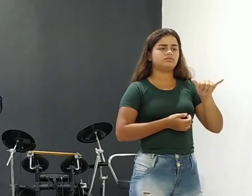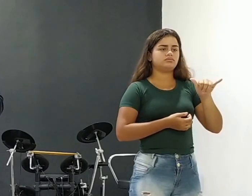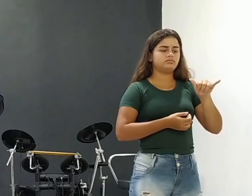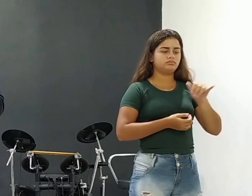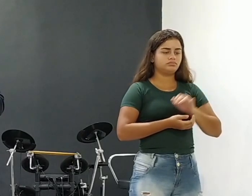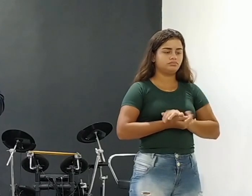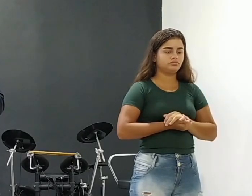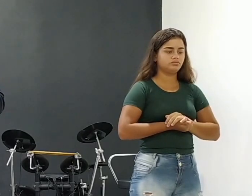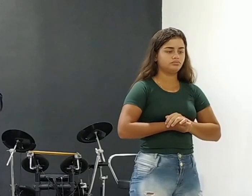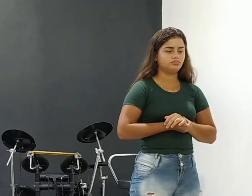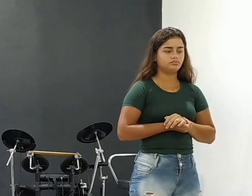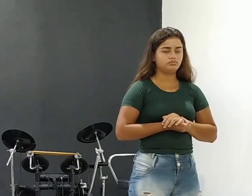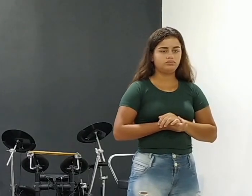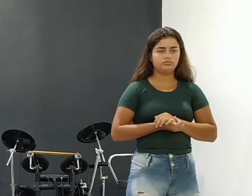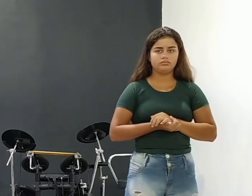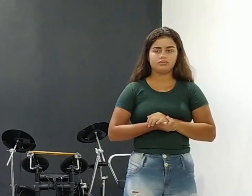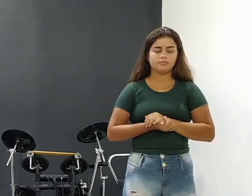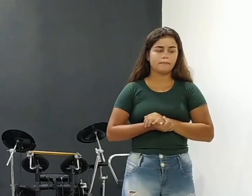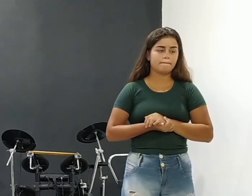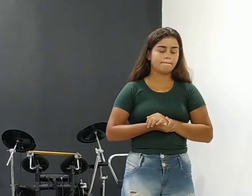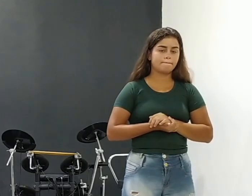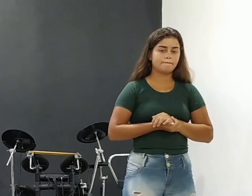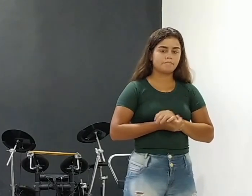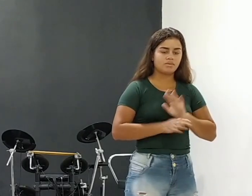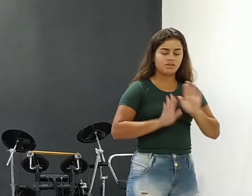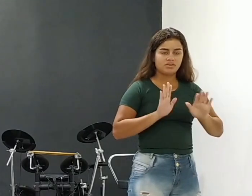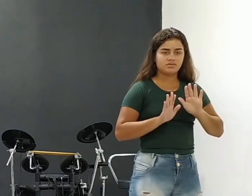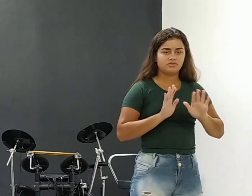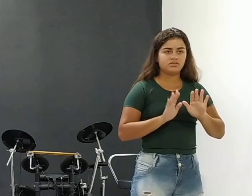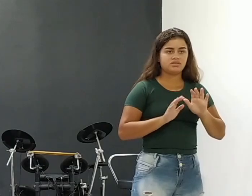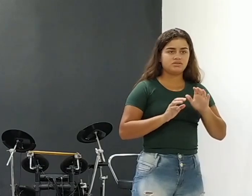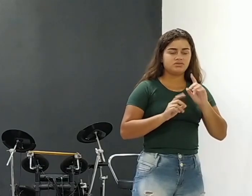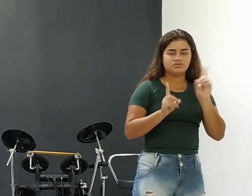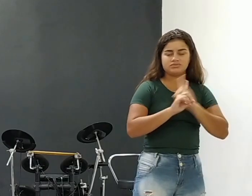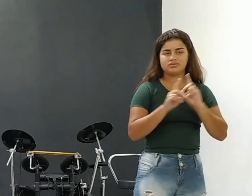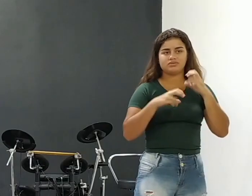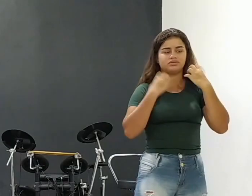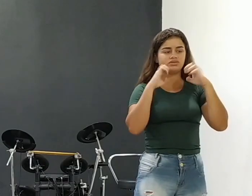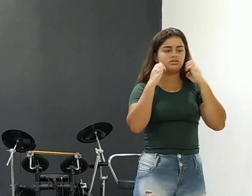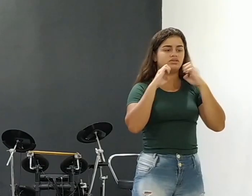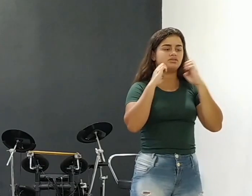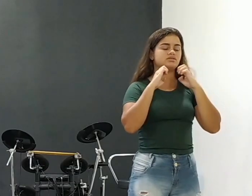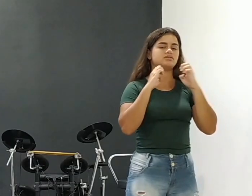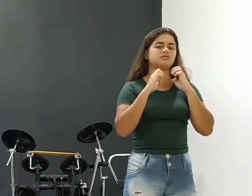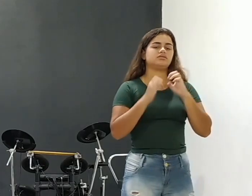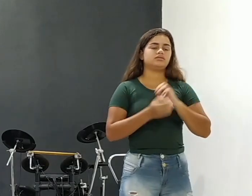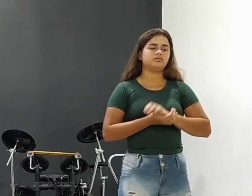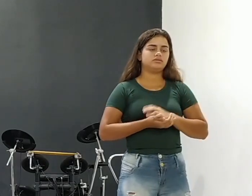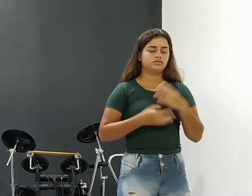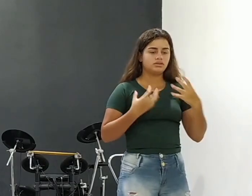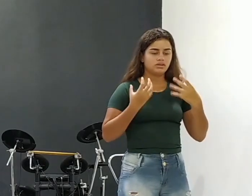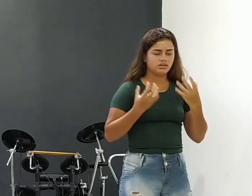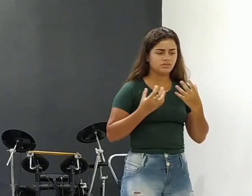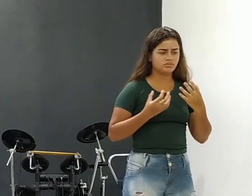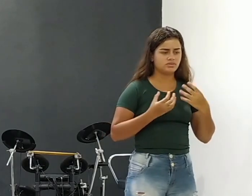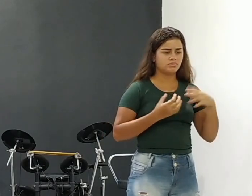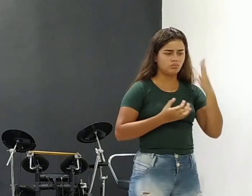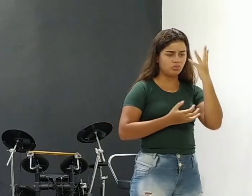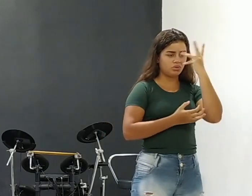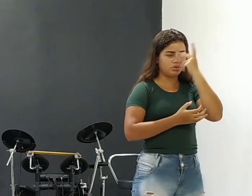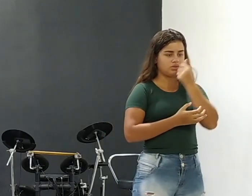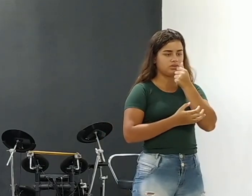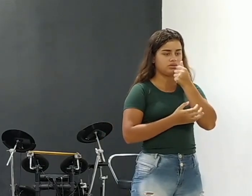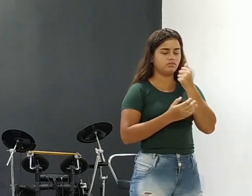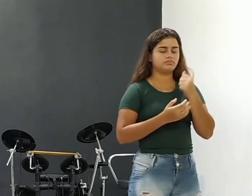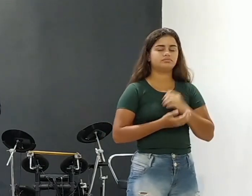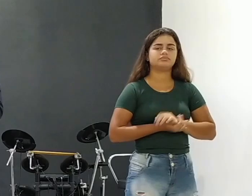irmãos. E às vezes a gente não produz fruto, porque nós muitas vezes queremos ser árvore bonita por fora, mas